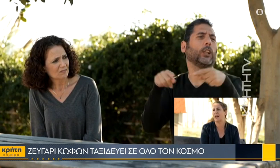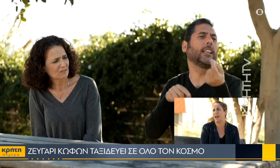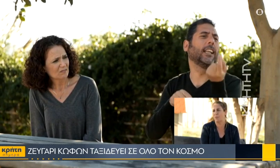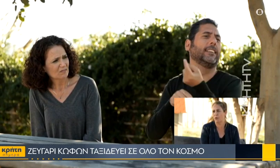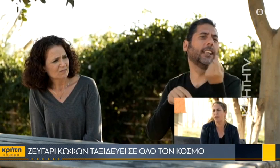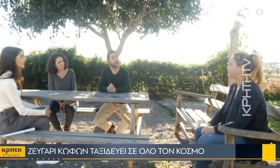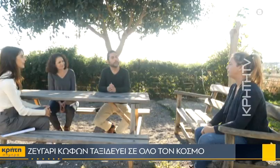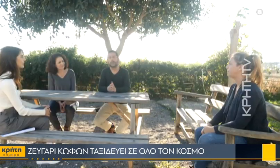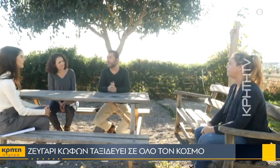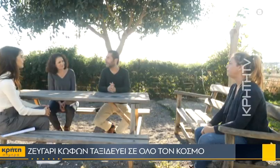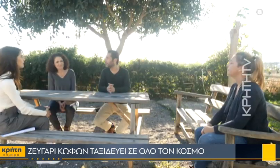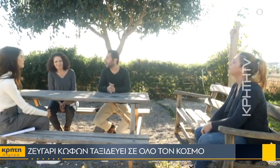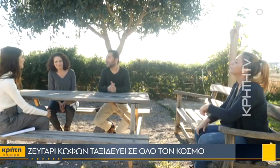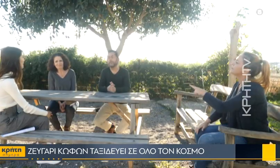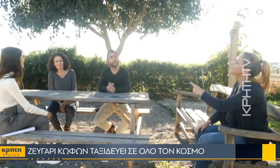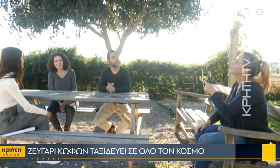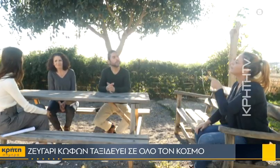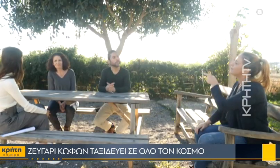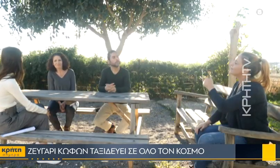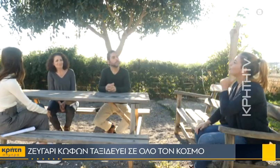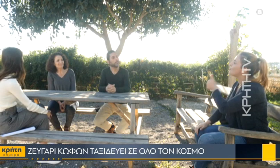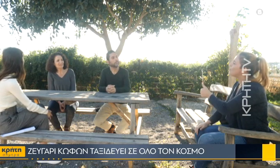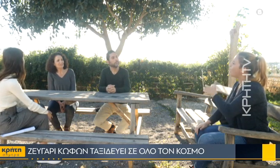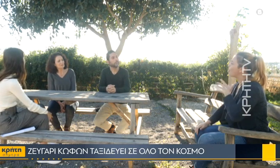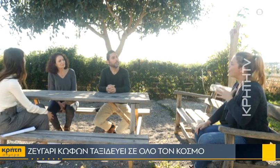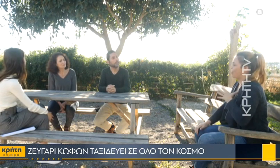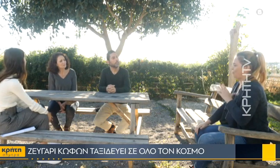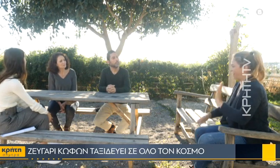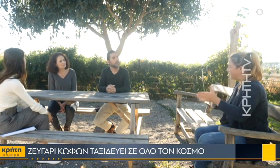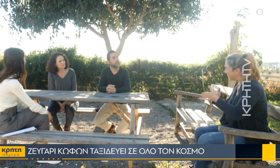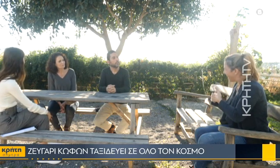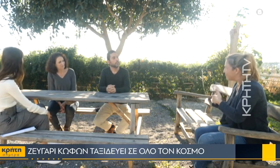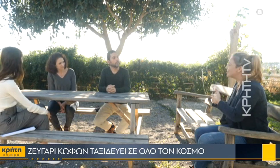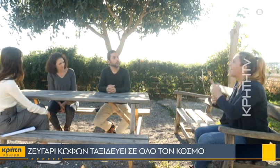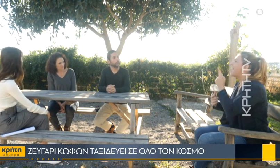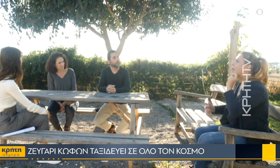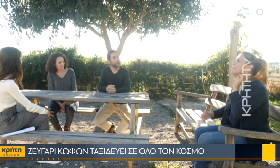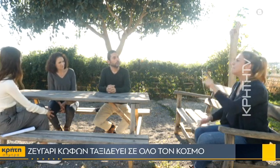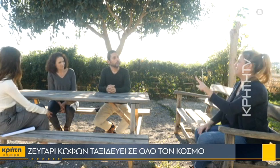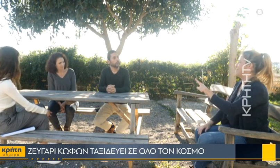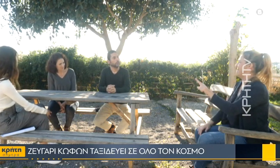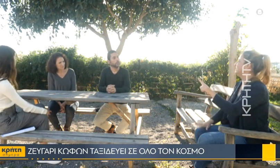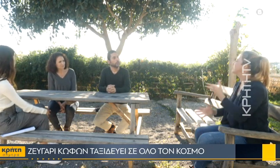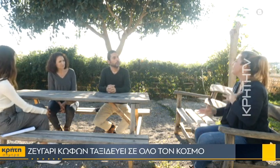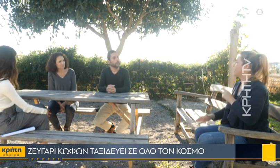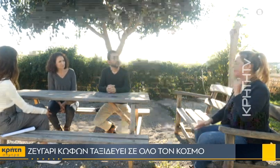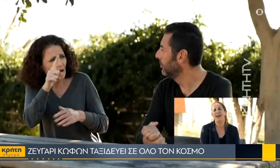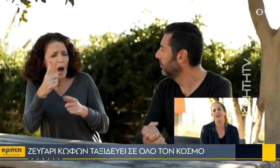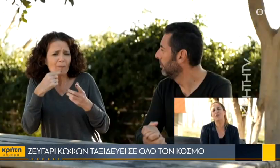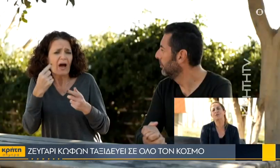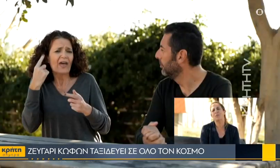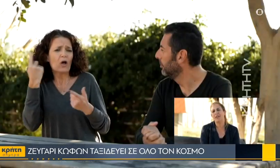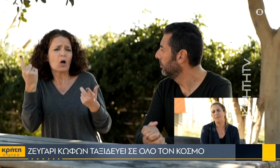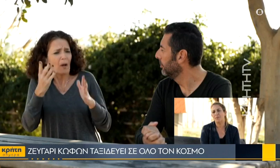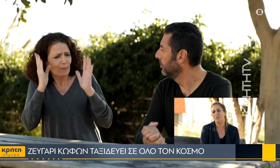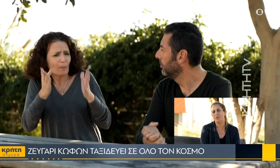αυτά τα εμπόδια. Κυριακή, τι μήνυμα θα ήθελες να στείλεις ολοκληρώνοντας αυτή την συνέντευξη σε όσους μας παρακολουθούν?